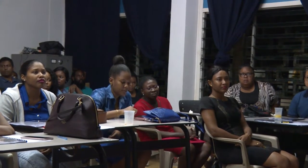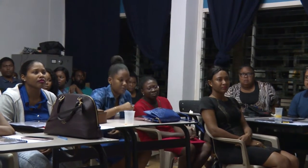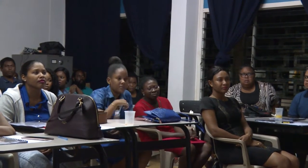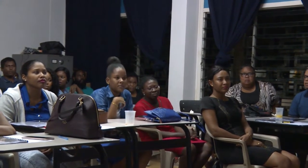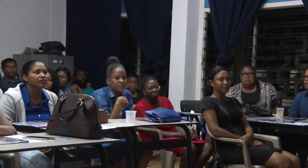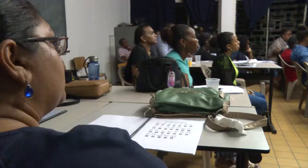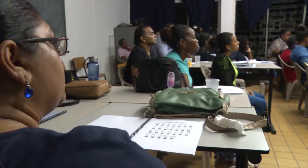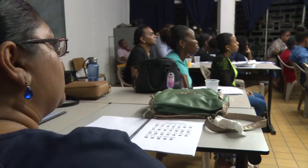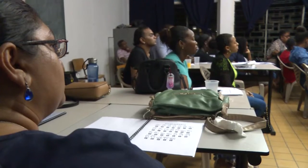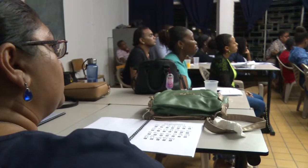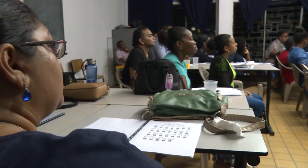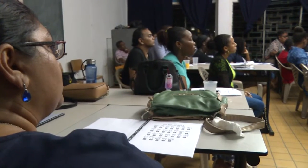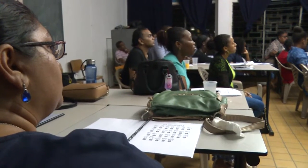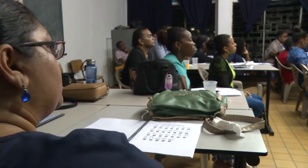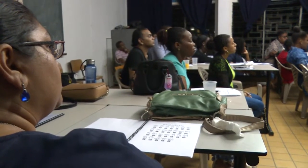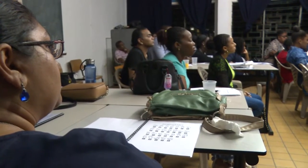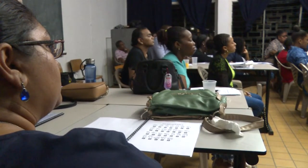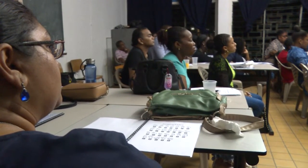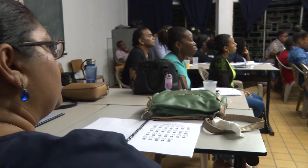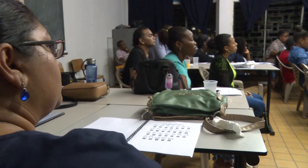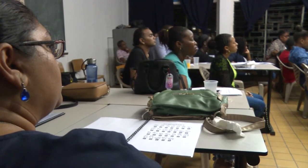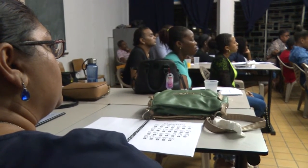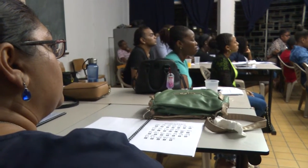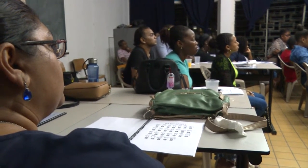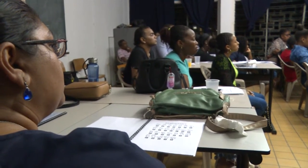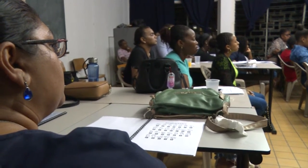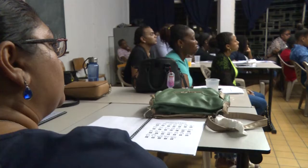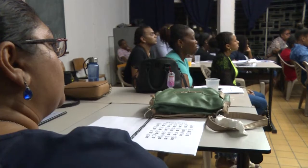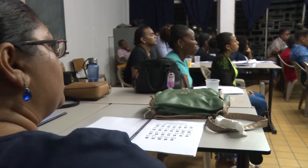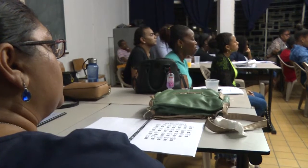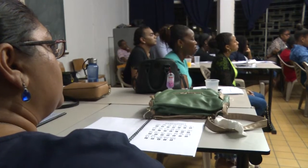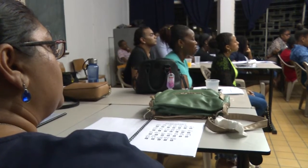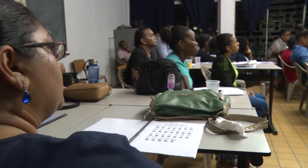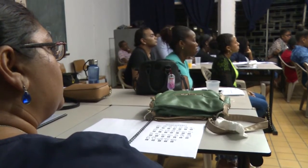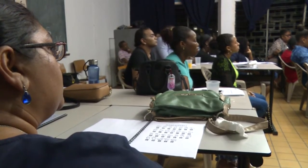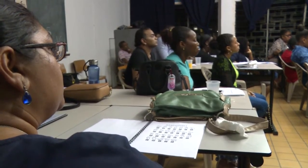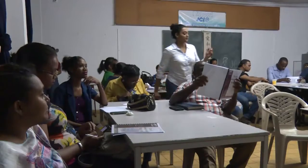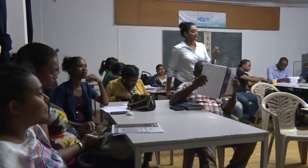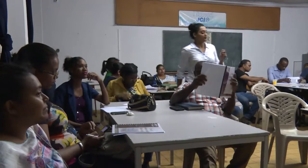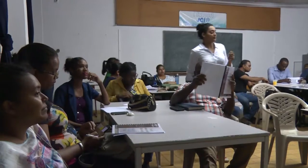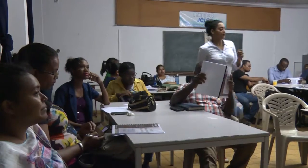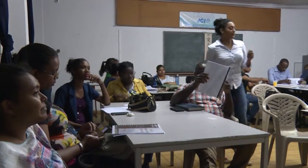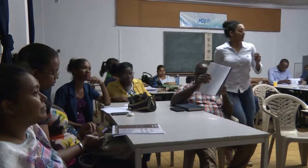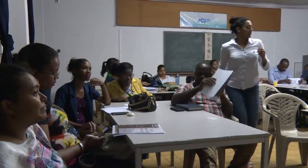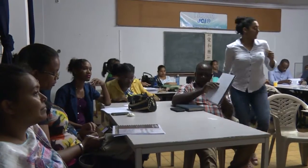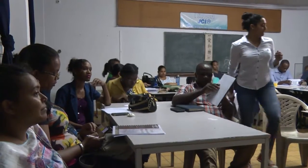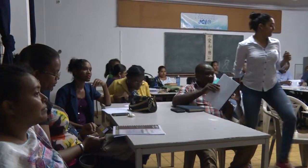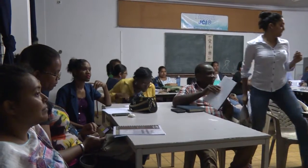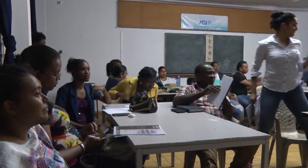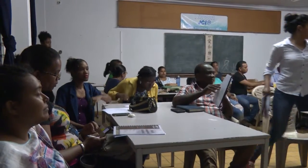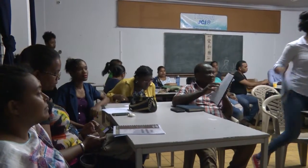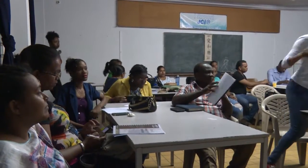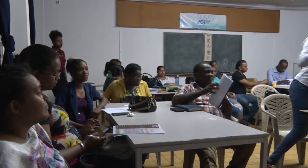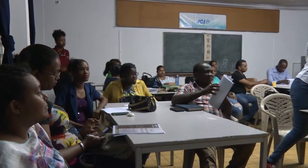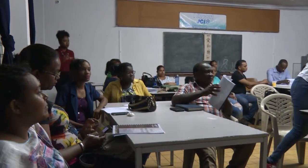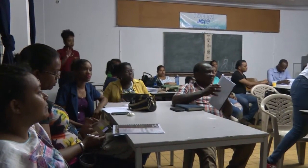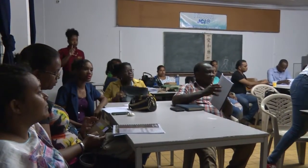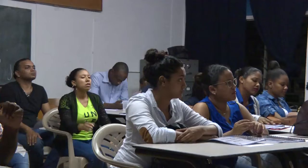we even bespreken en kijken als we eventueel een vervolg kunnen doen. Namelijk zo dus dat ze bezig zijn met een film Wierin, de movie.